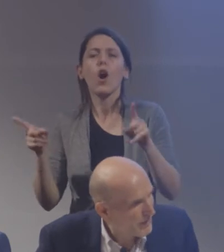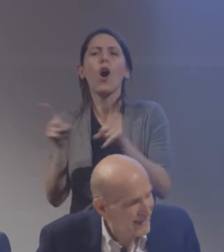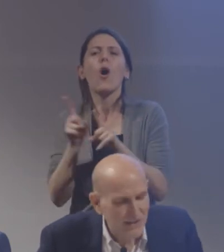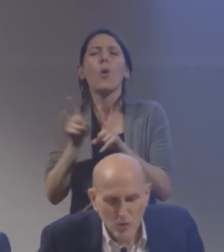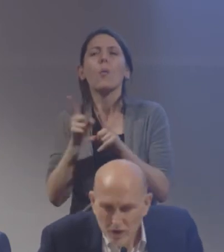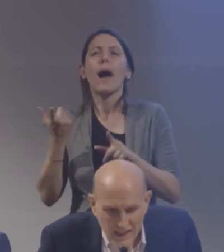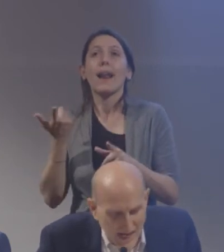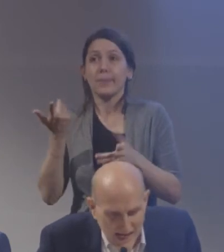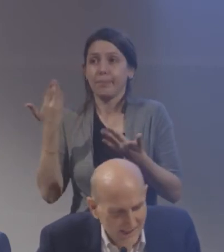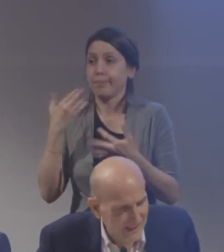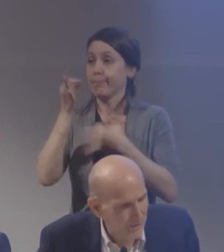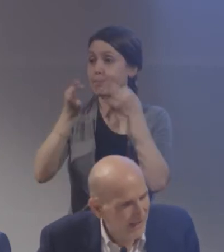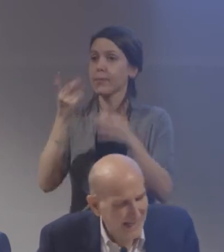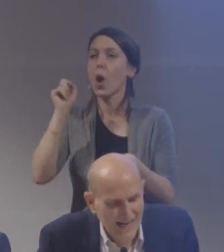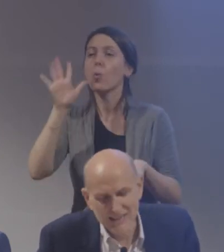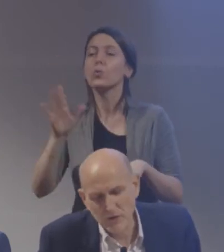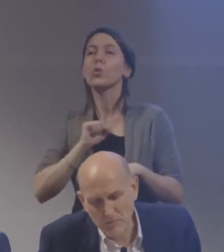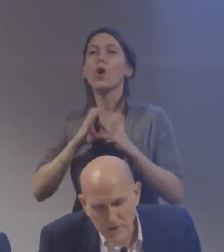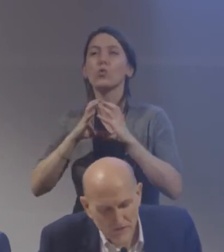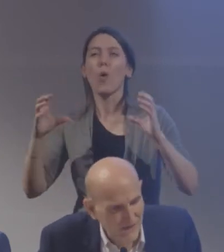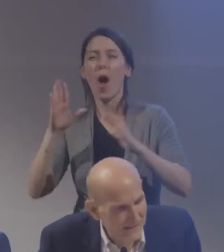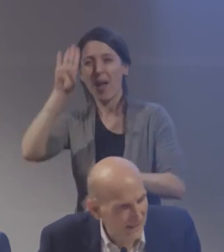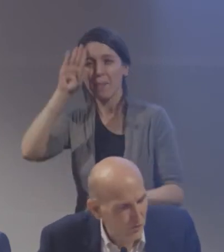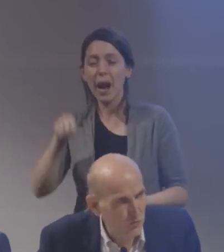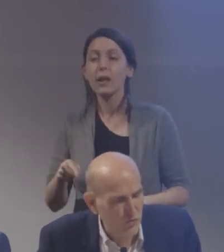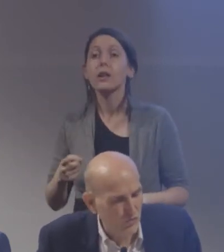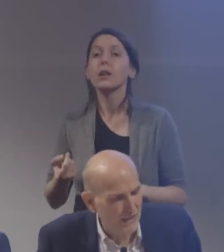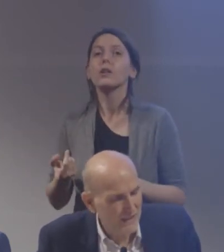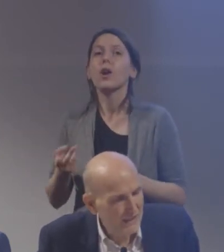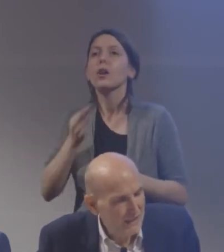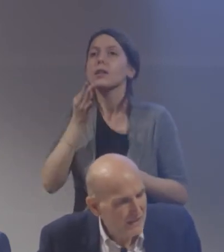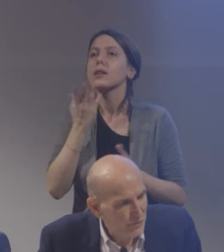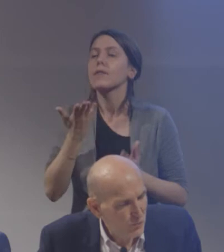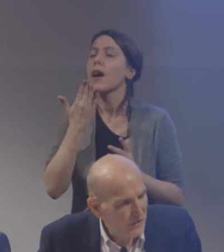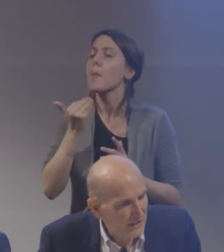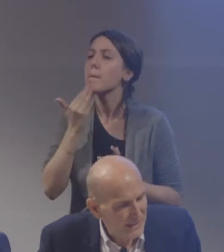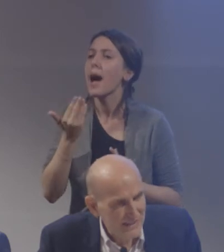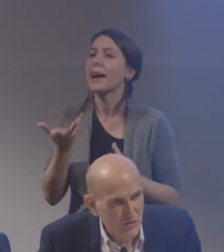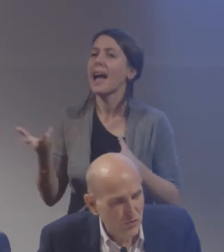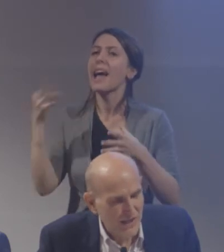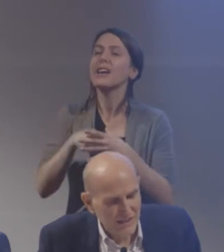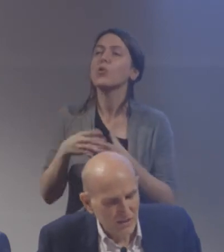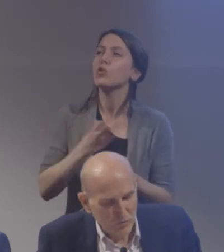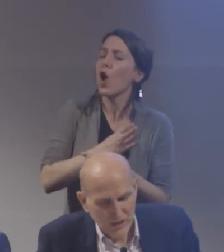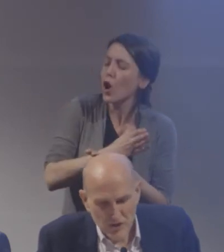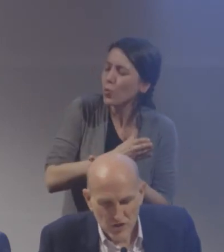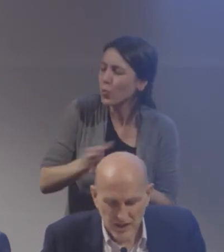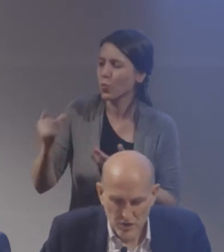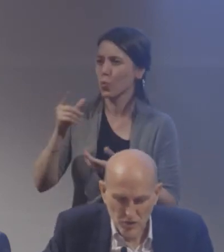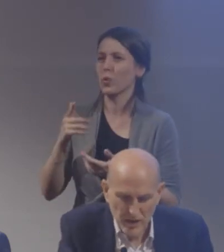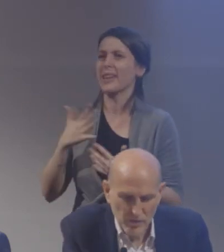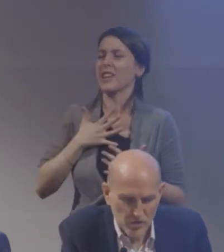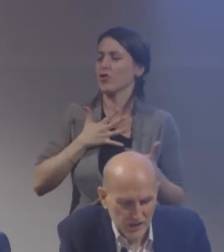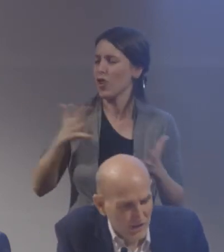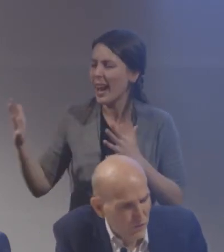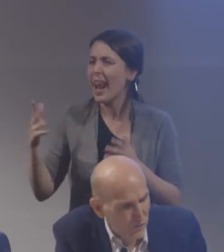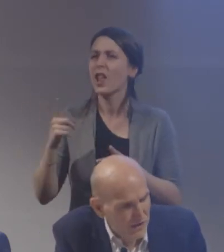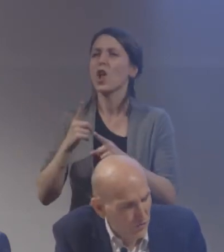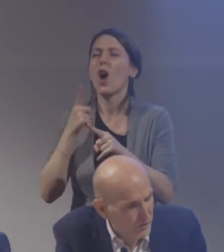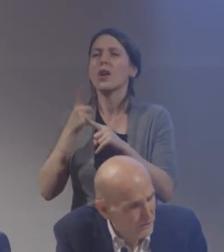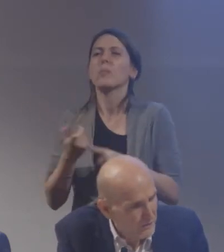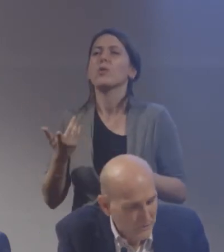degli imprenditori ha anche la mancata o imperfetta inclusione di tutte le classi sociali e di tutte le generazioni nei progetti